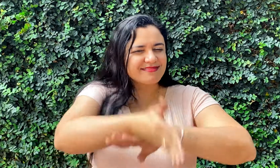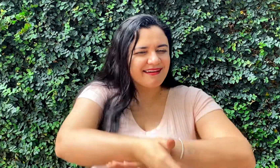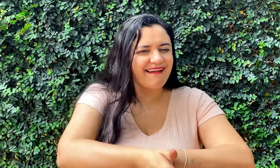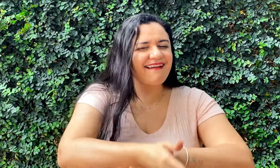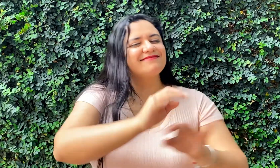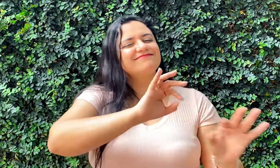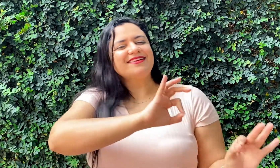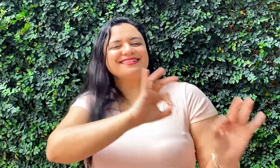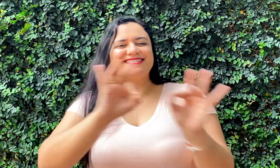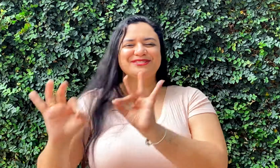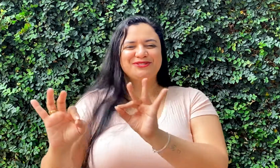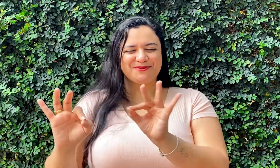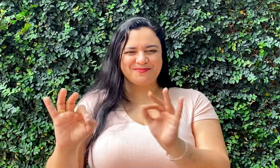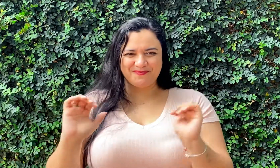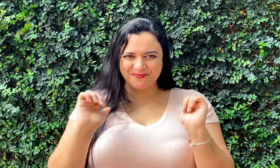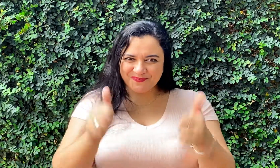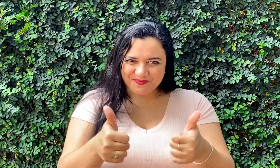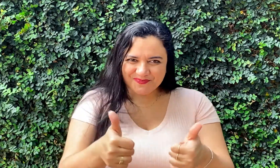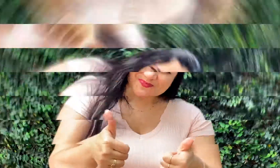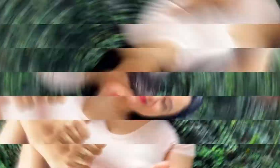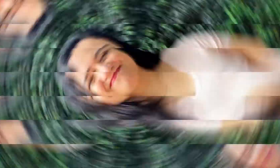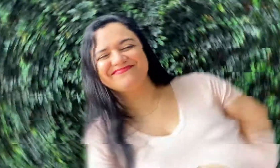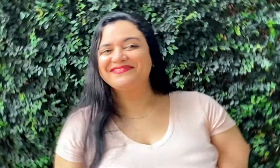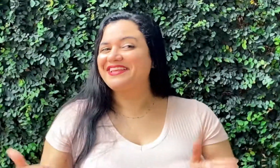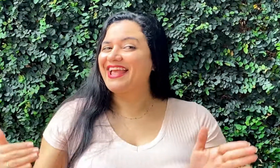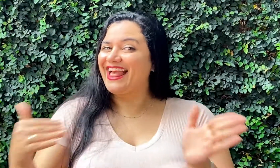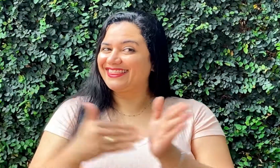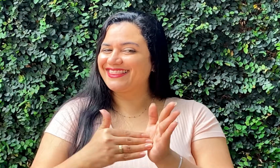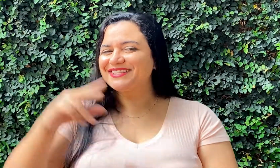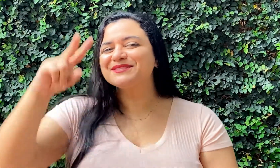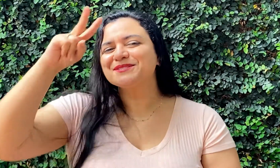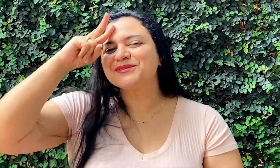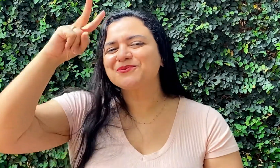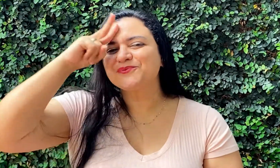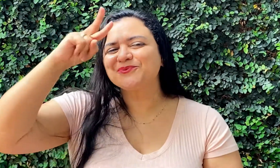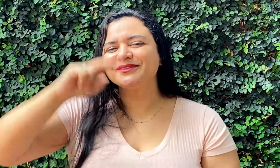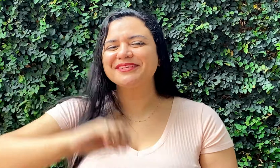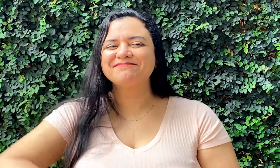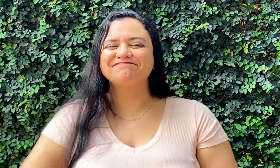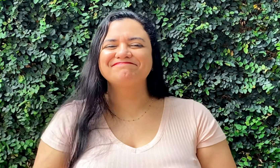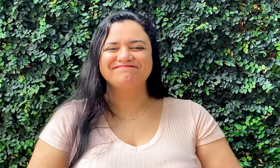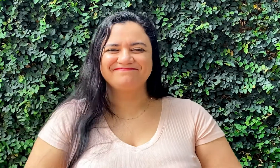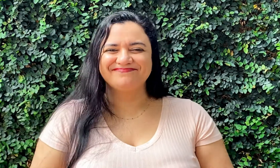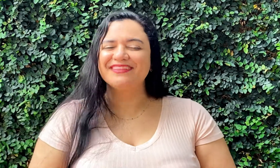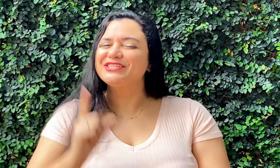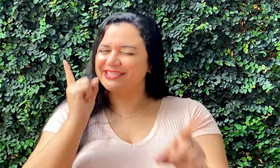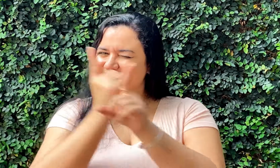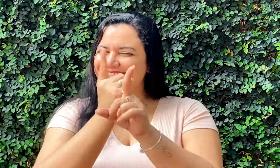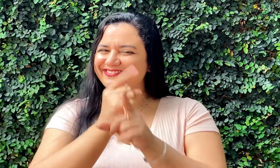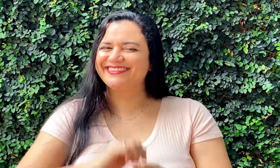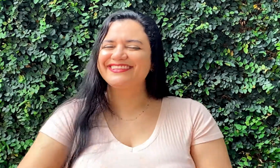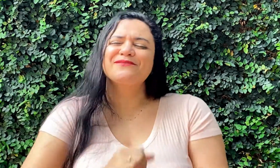O verbo saber, que pode ser feito dessas 2 formas. Saber, entender,